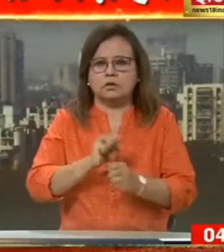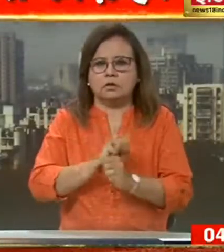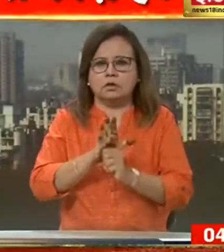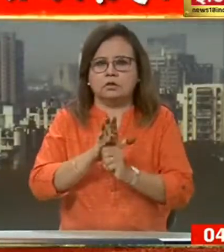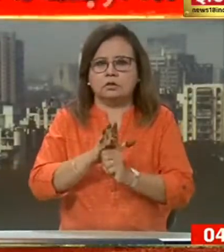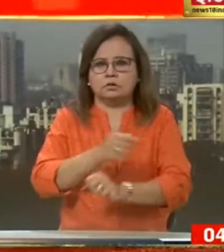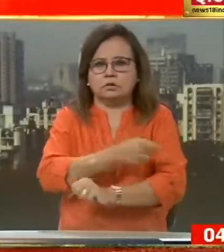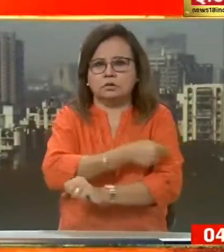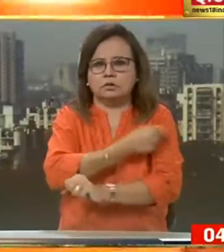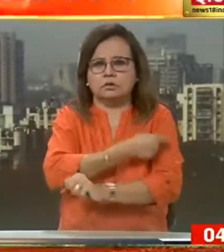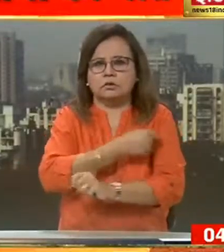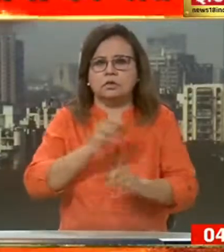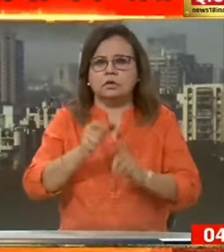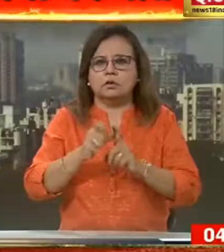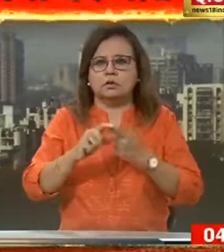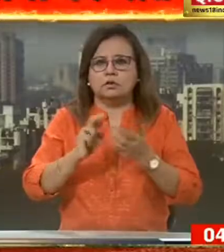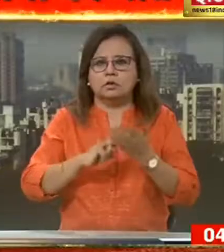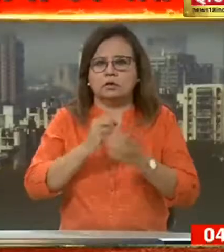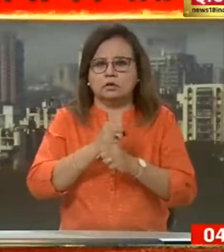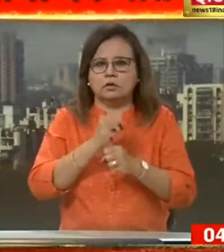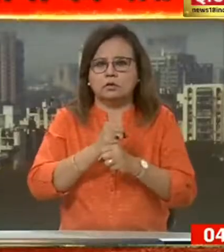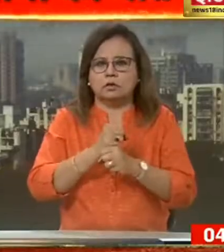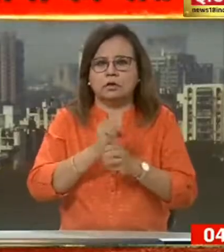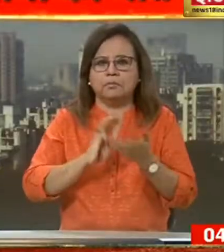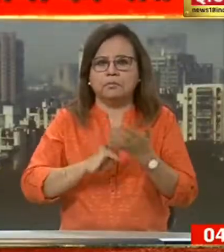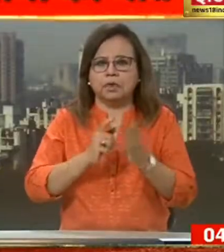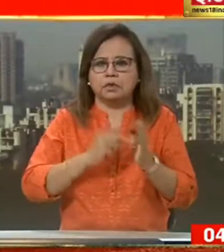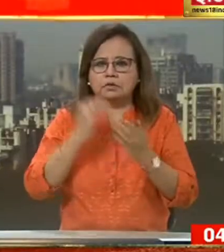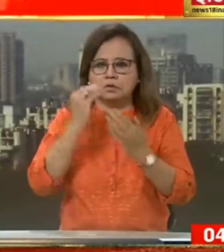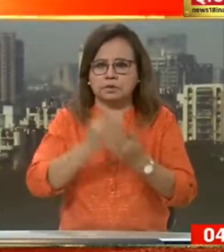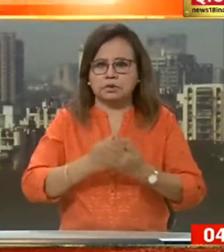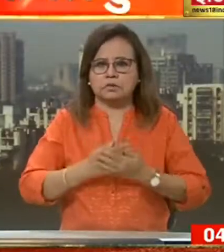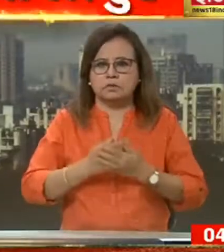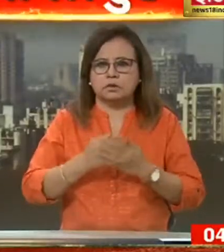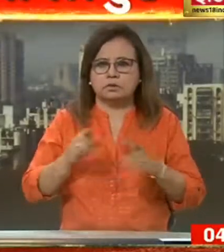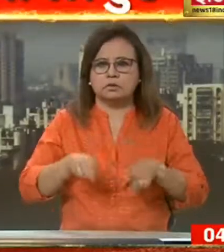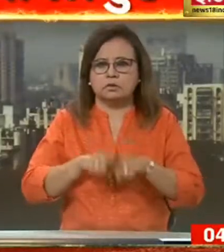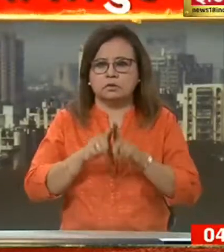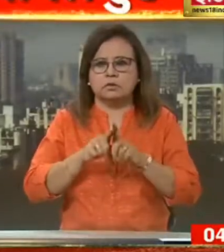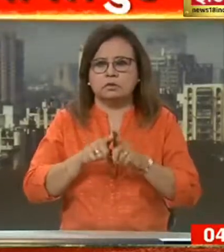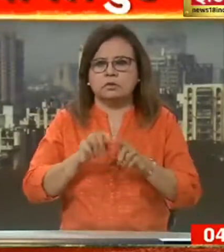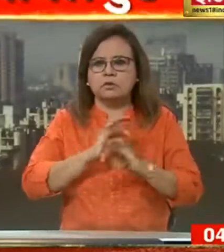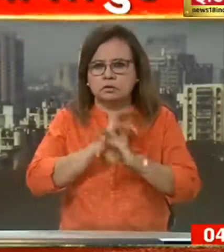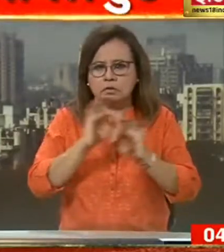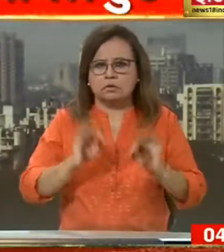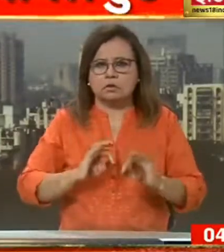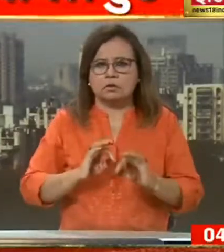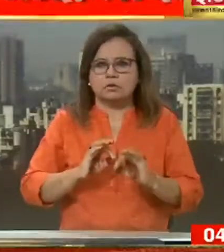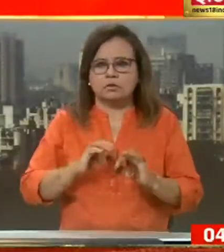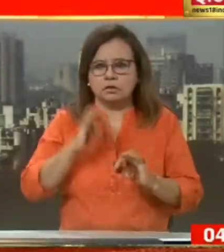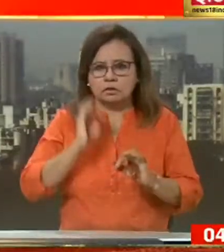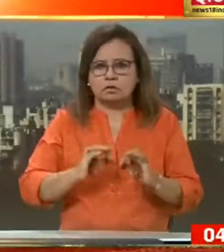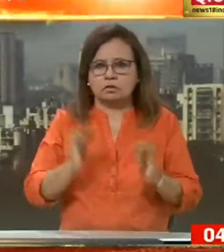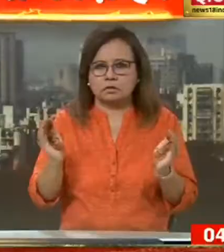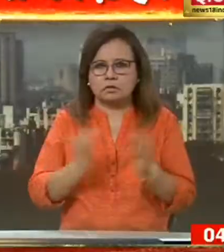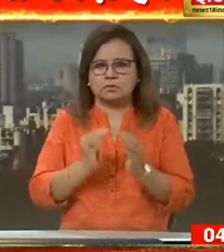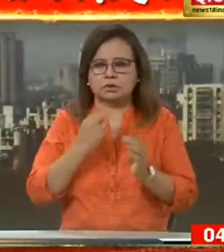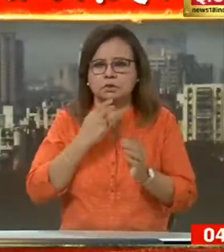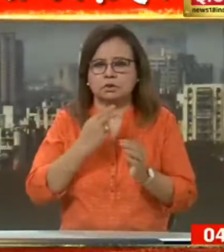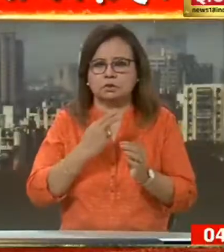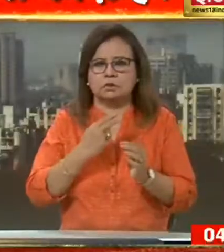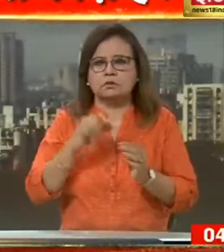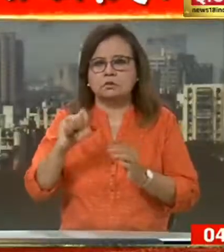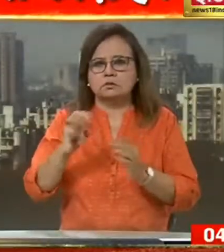को डेंगू एवं मलेरिया से बचाव के संबंध में की जा रही व्यवस्थाओं की गहनता से